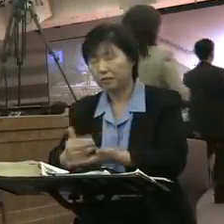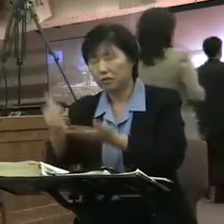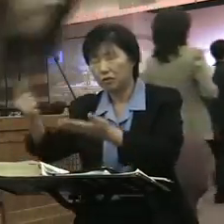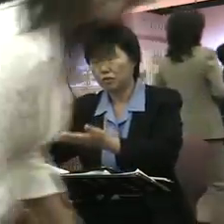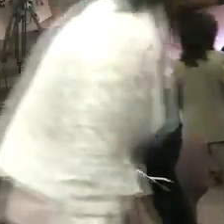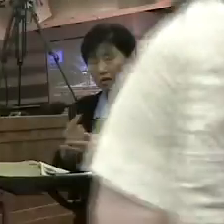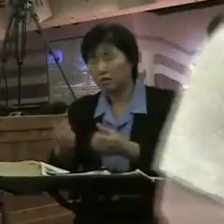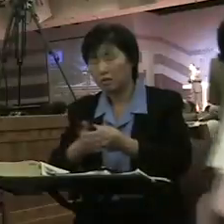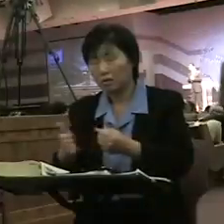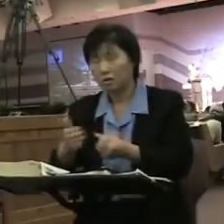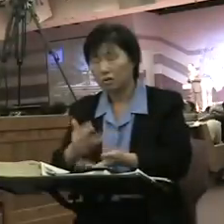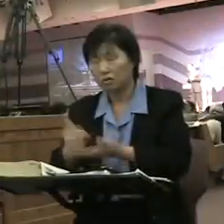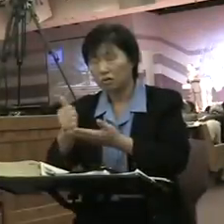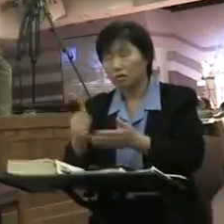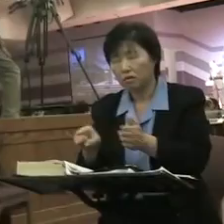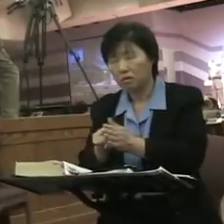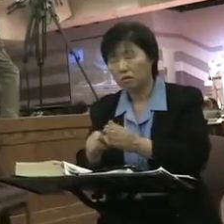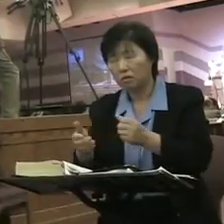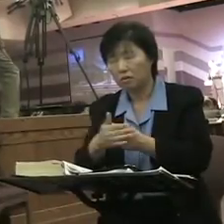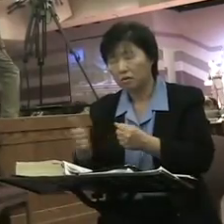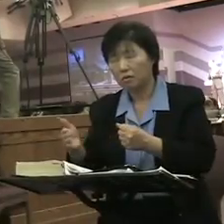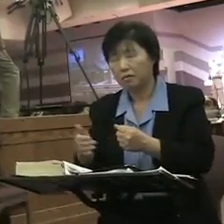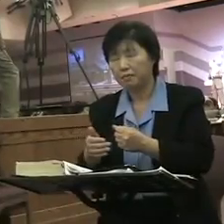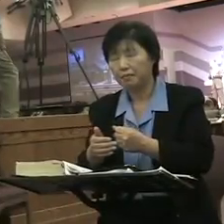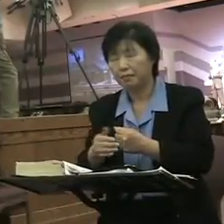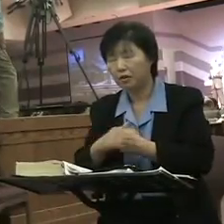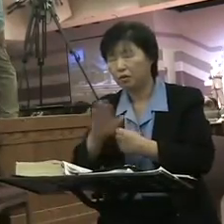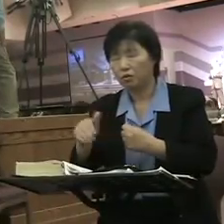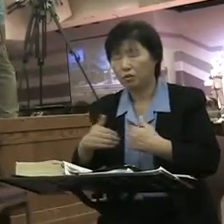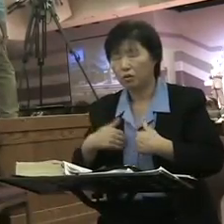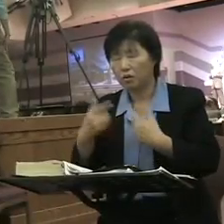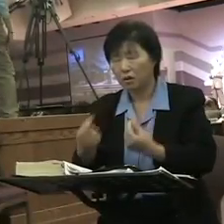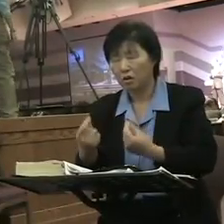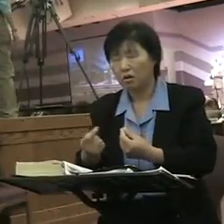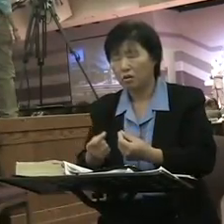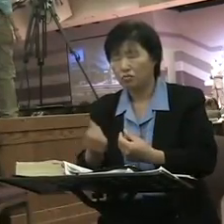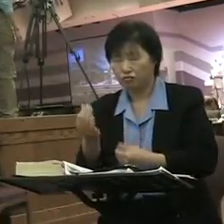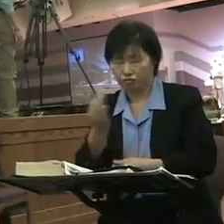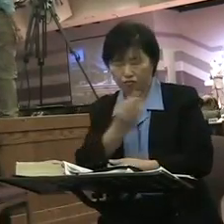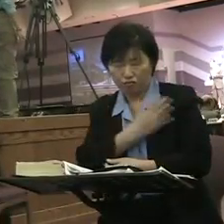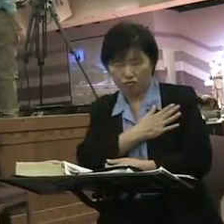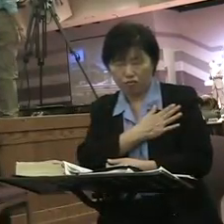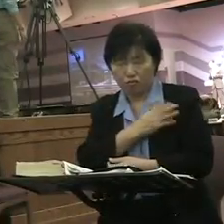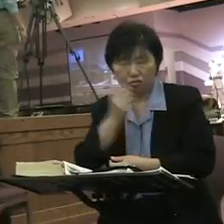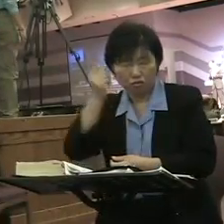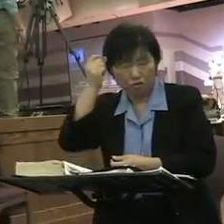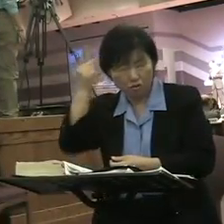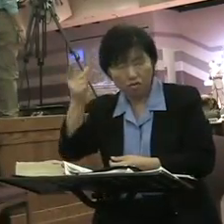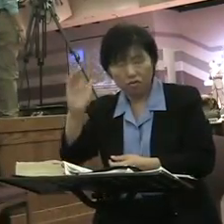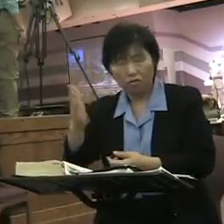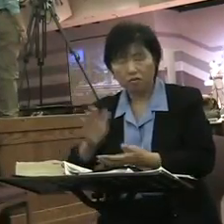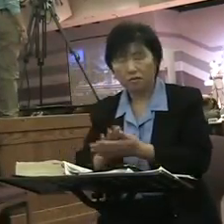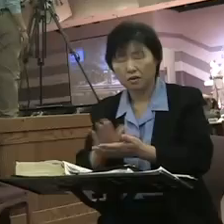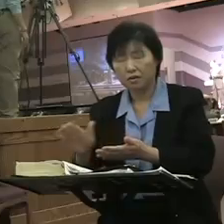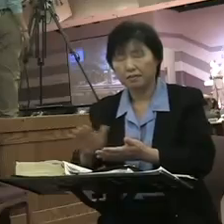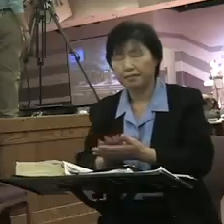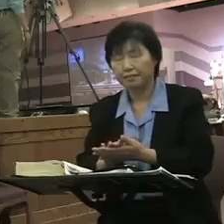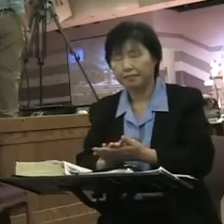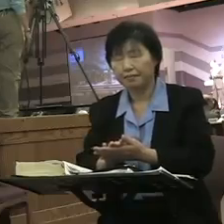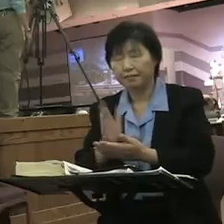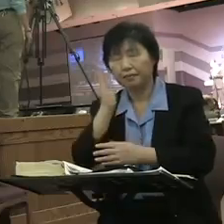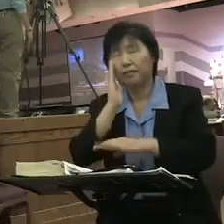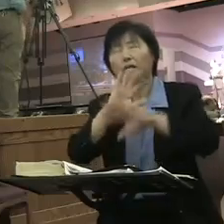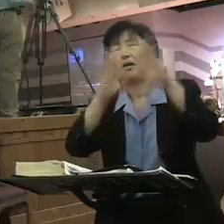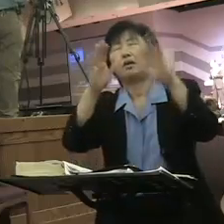때문에 그 주님을 믿음으로 말미암아 우리가 이렇게 부요하게 됨을 깨닫게 되었습니다.